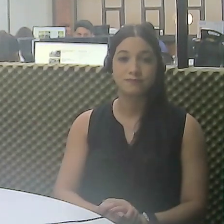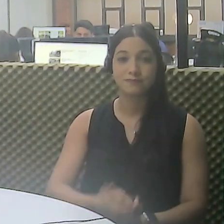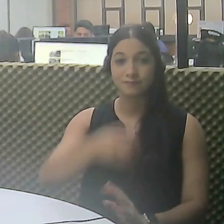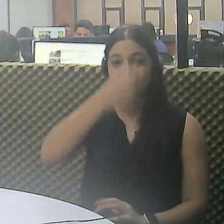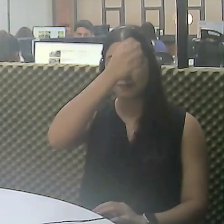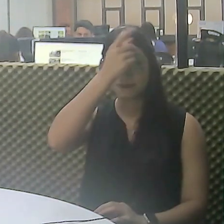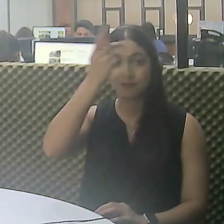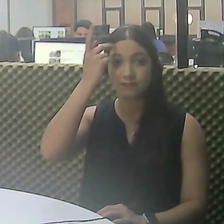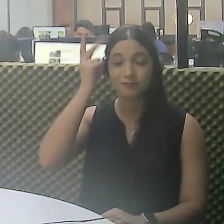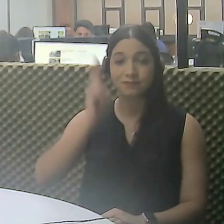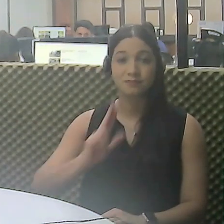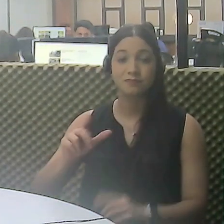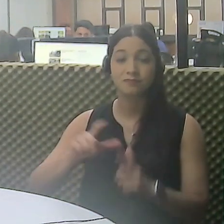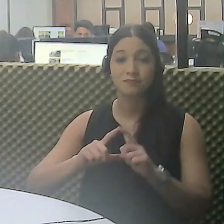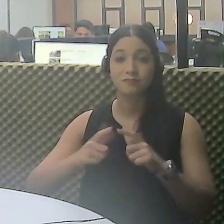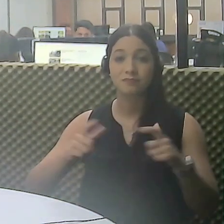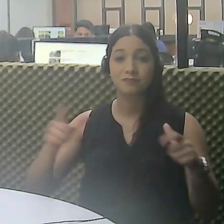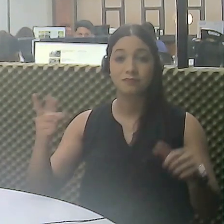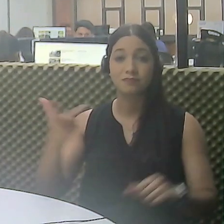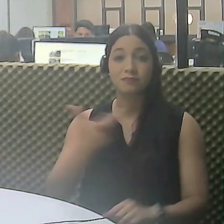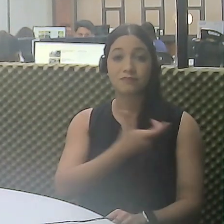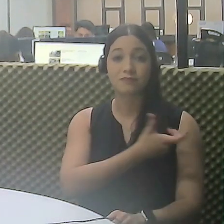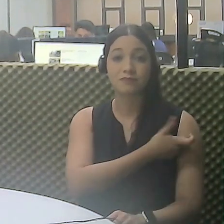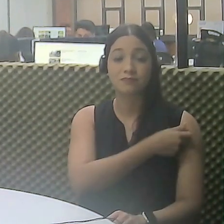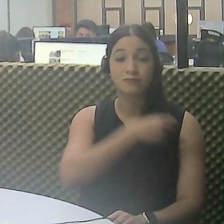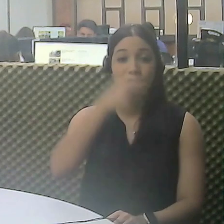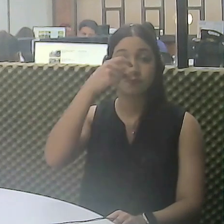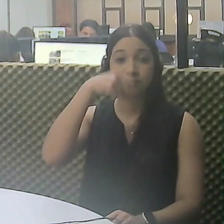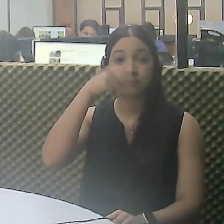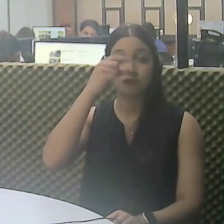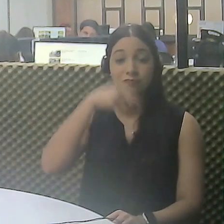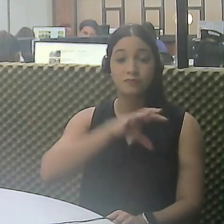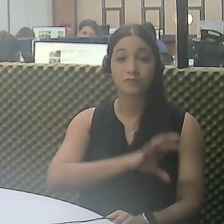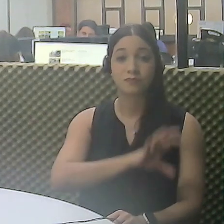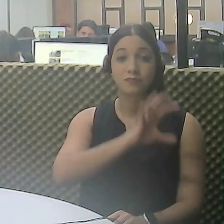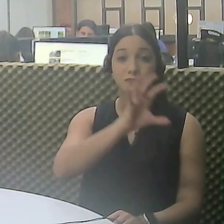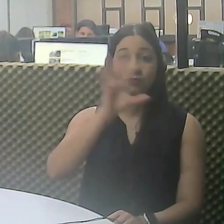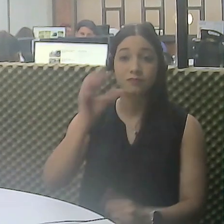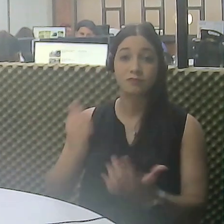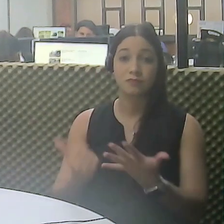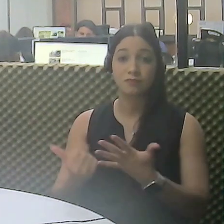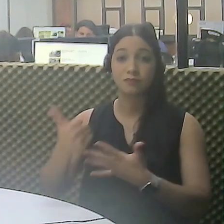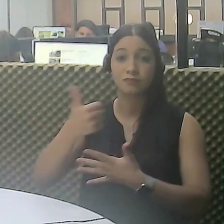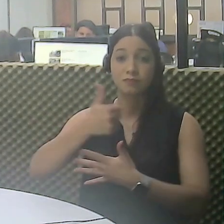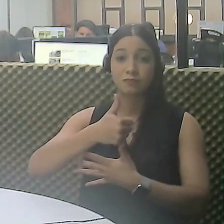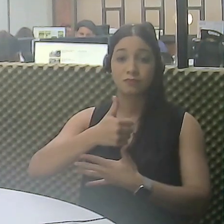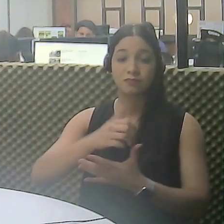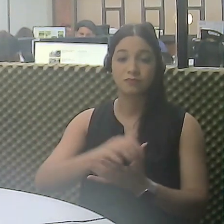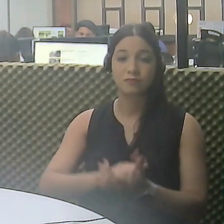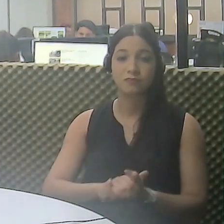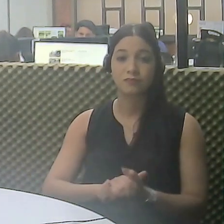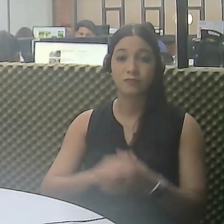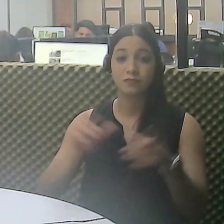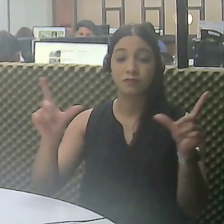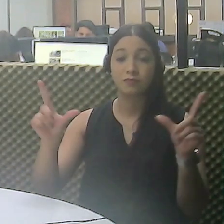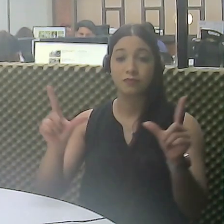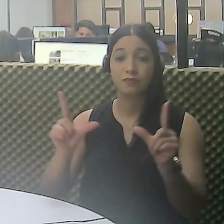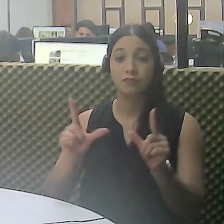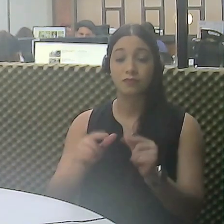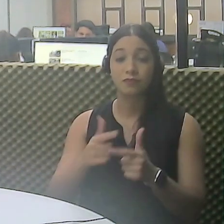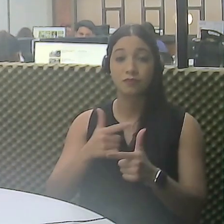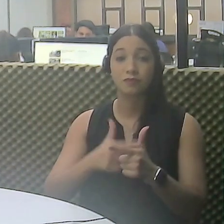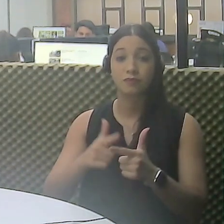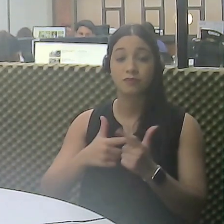Prefeitura de Uberlândia amplia vacinação contra a gripe na cidade para outros grupos prioritários. Para minimizar as